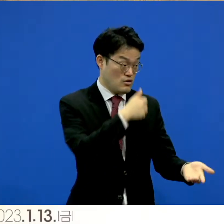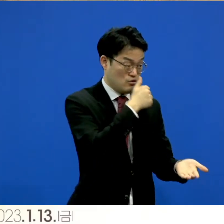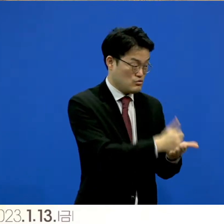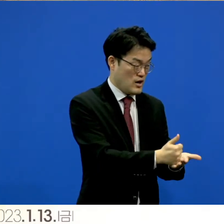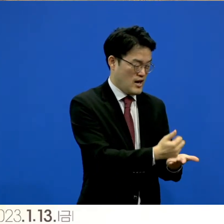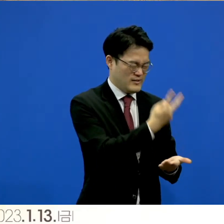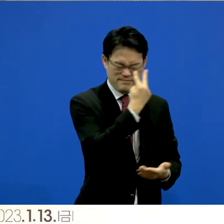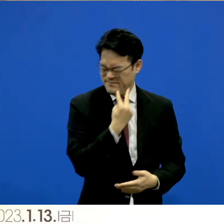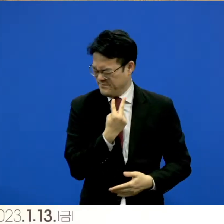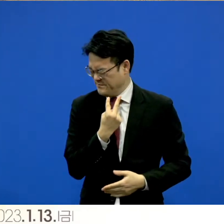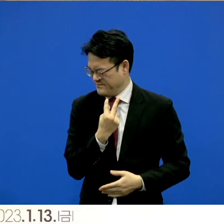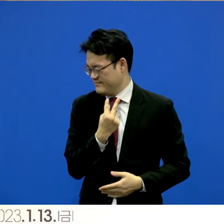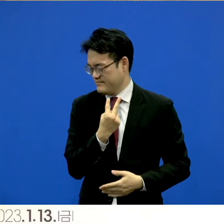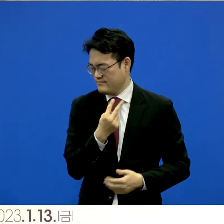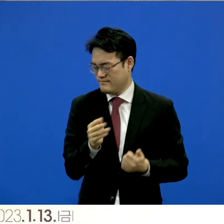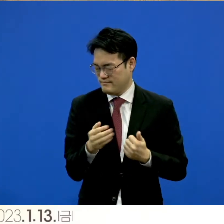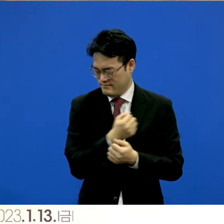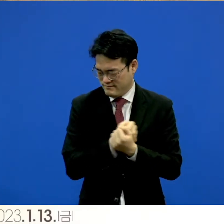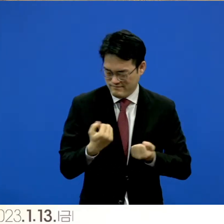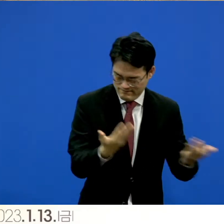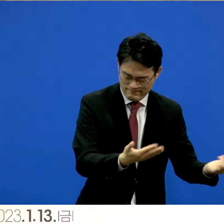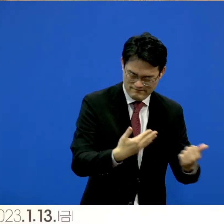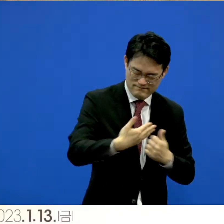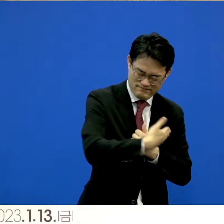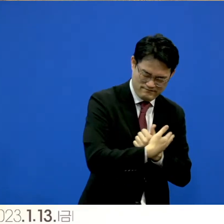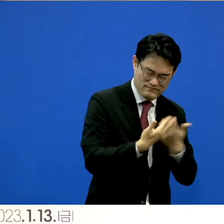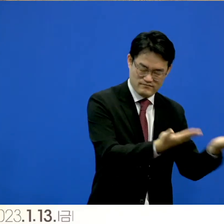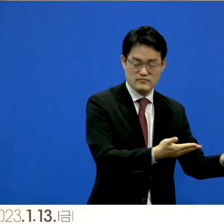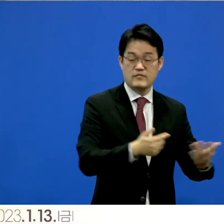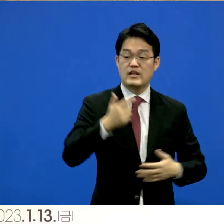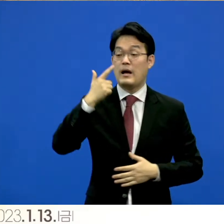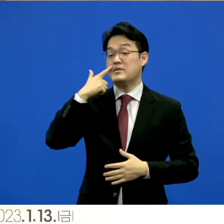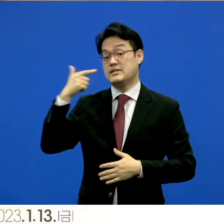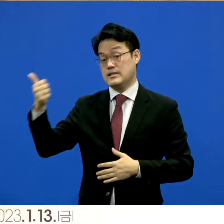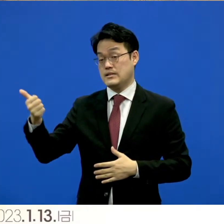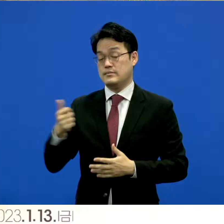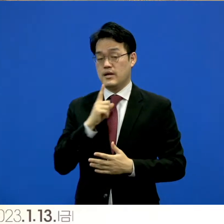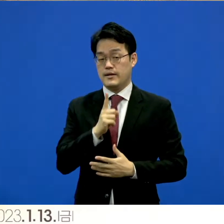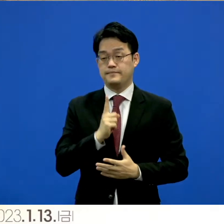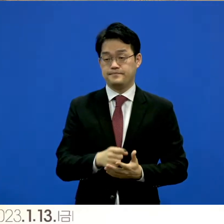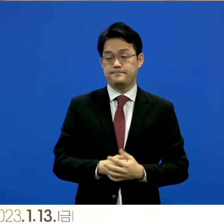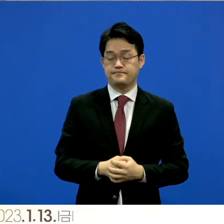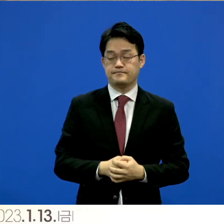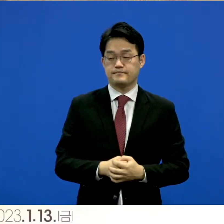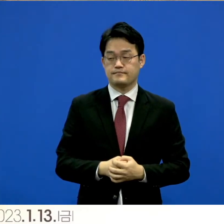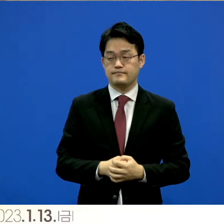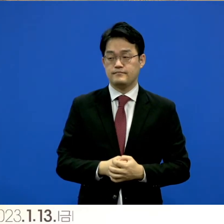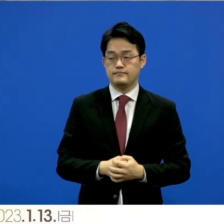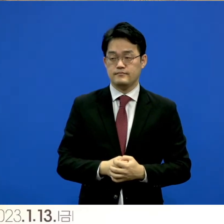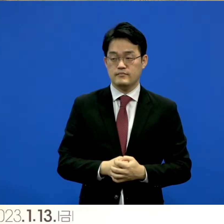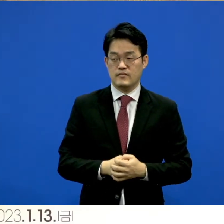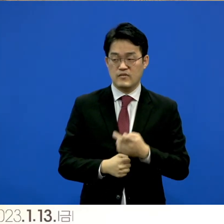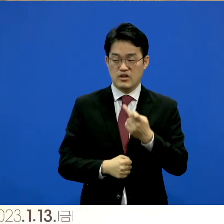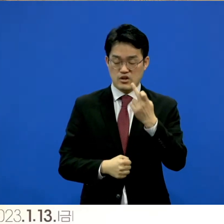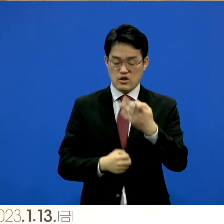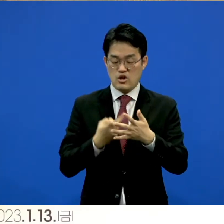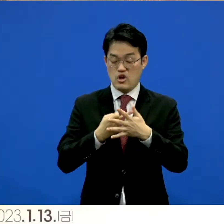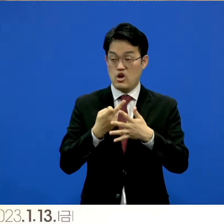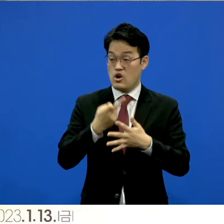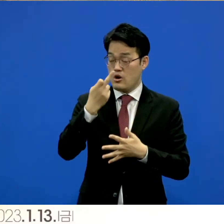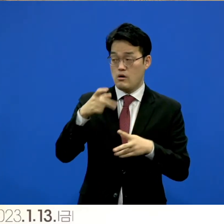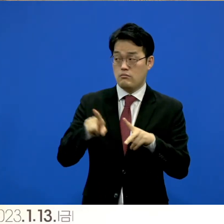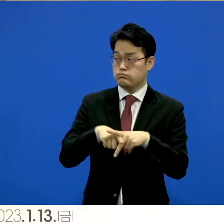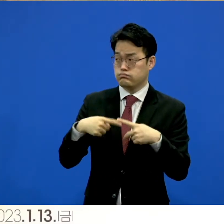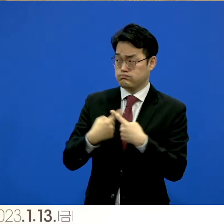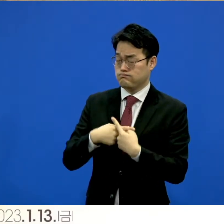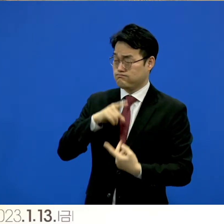자, 큰아들은 그 아버지를 이해할 수 없었습니다. 그렇죠. 그 아버지를 통해서 우리는 이해할 수 없는 하나님을